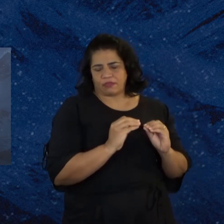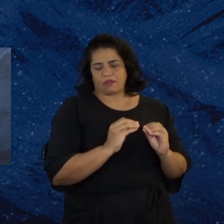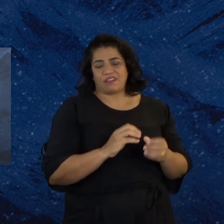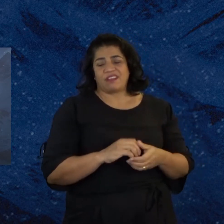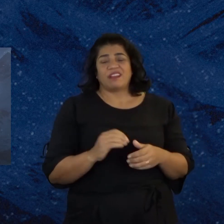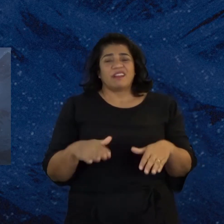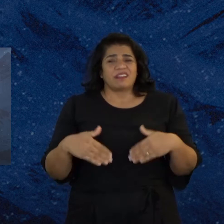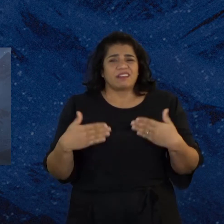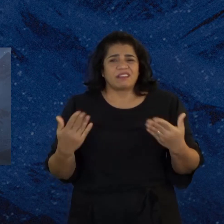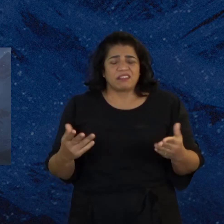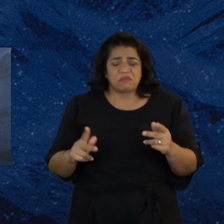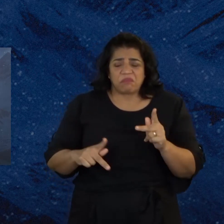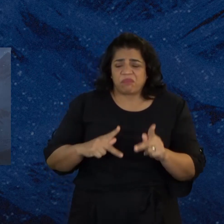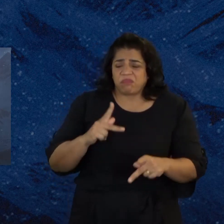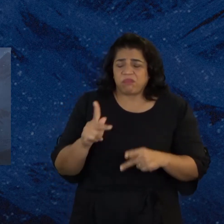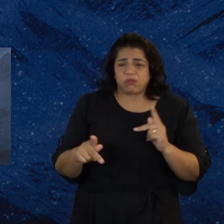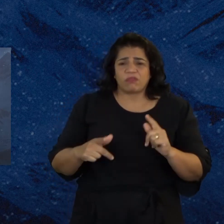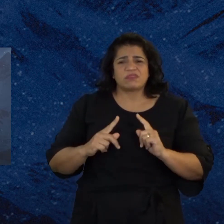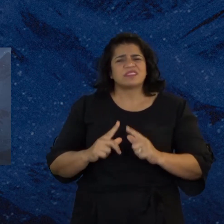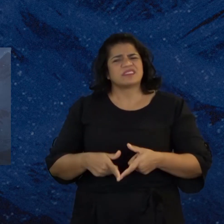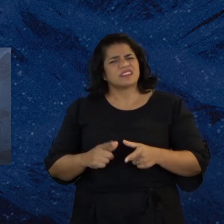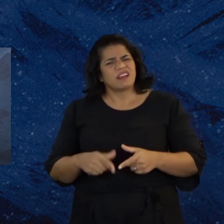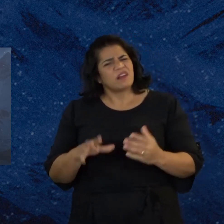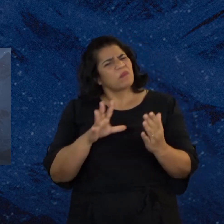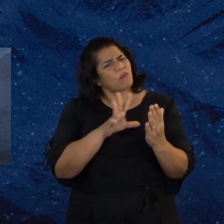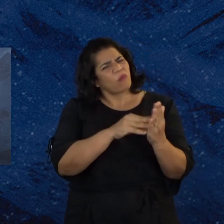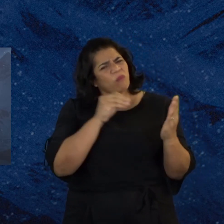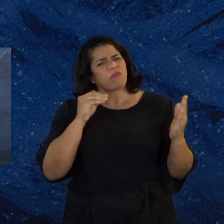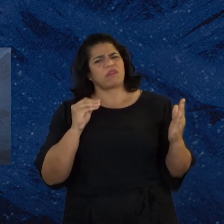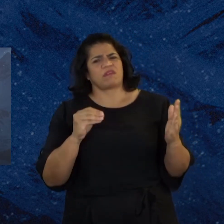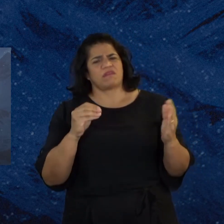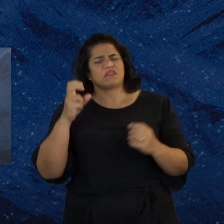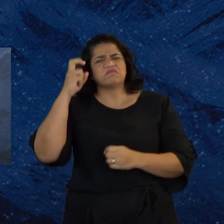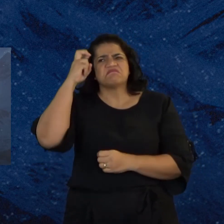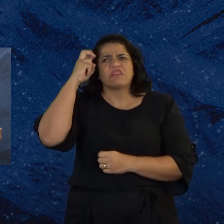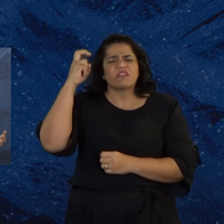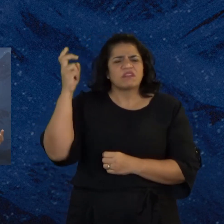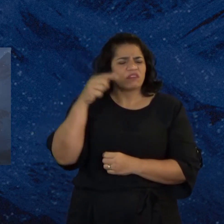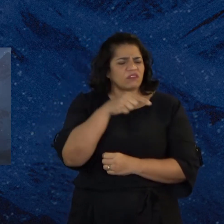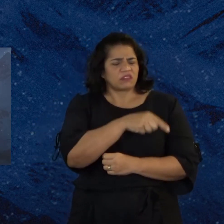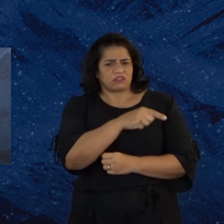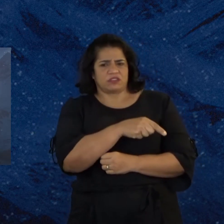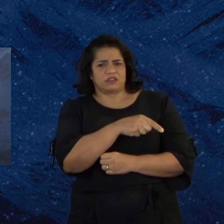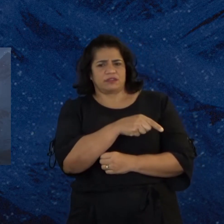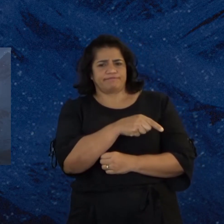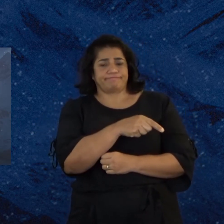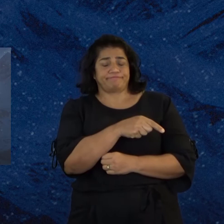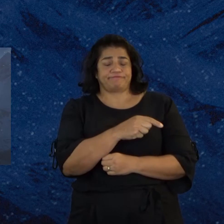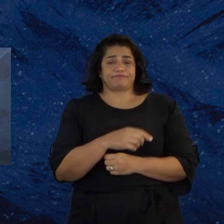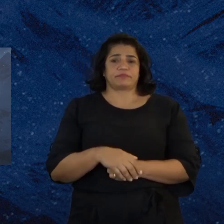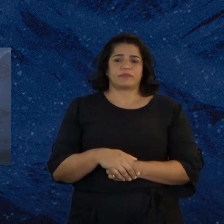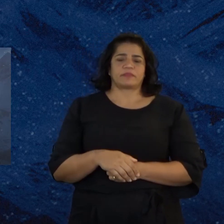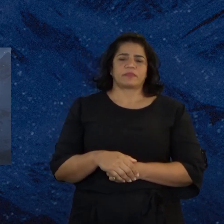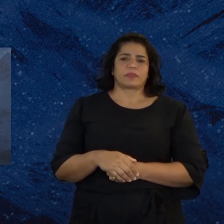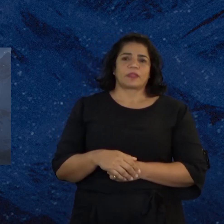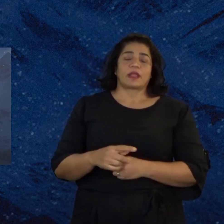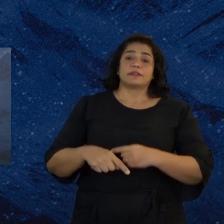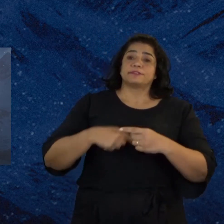Então o povo de Israel foi ganhando essa cultura. E aí quando eles saíram do Egito,